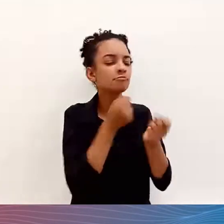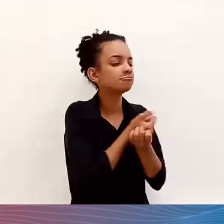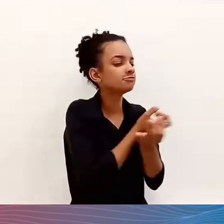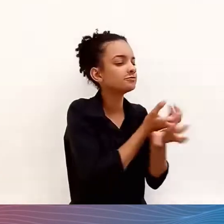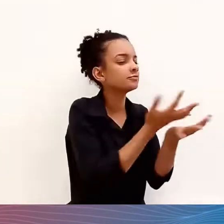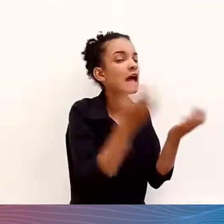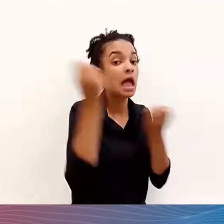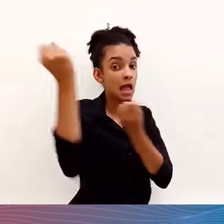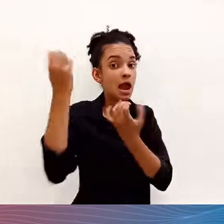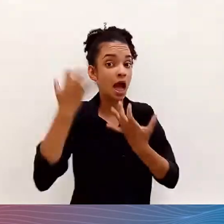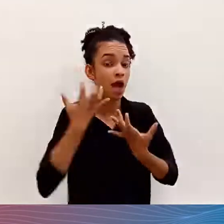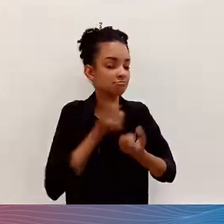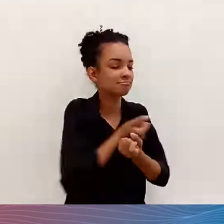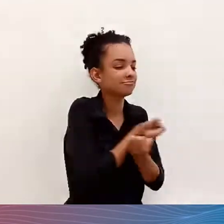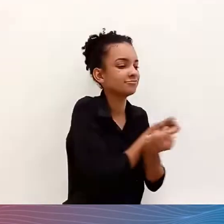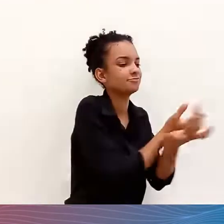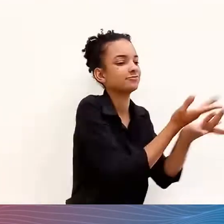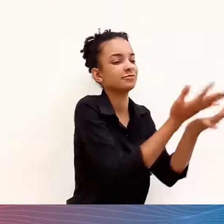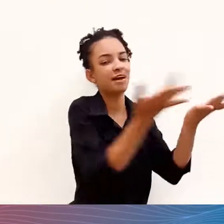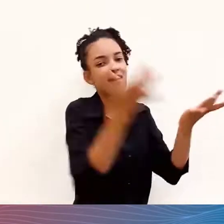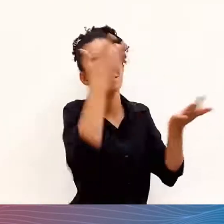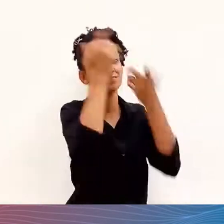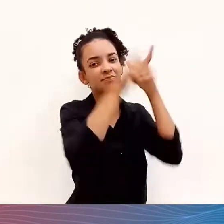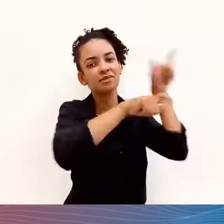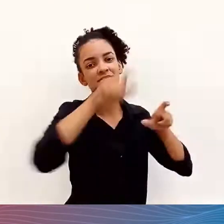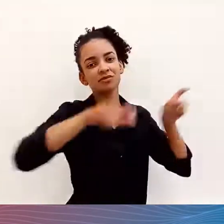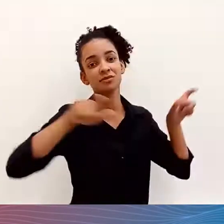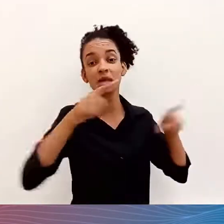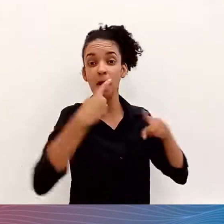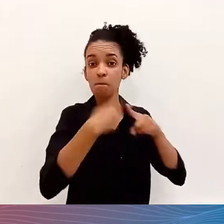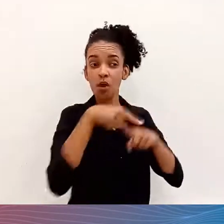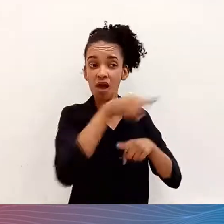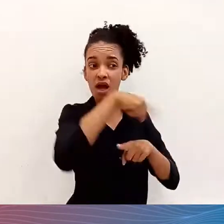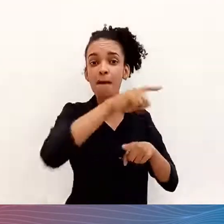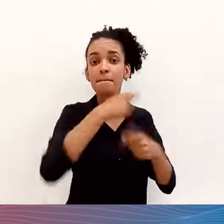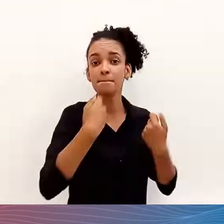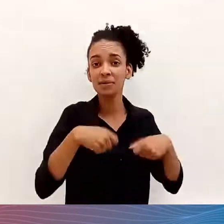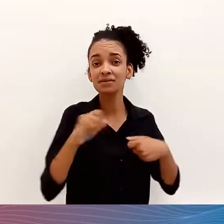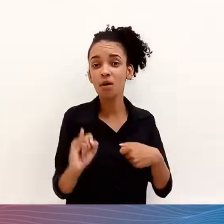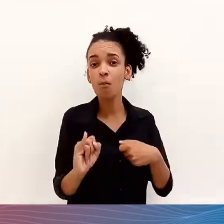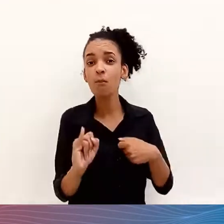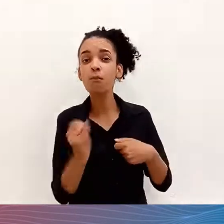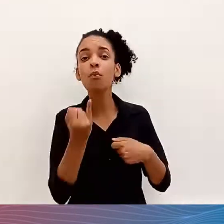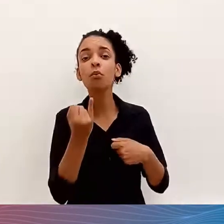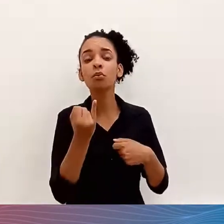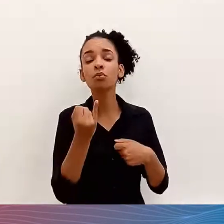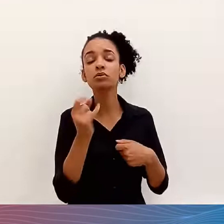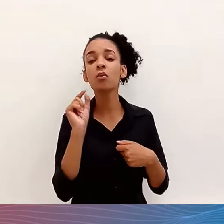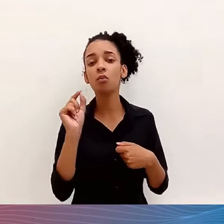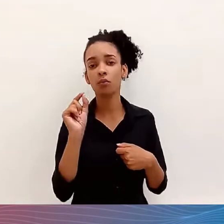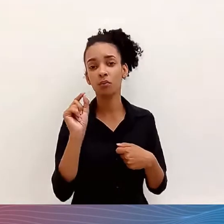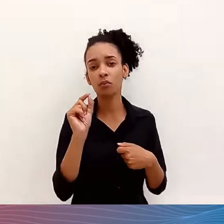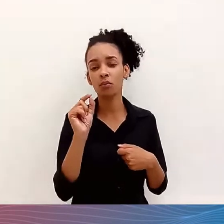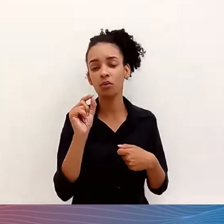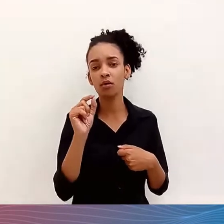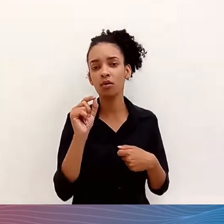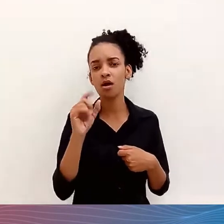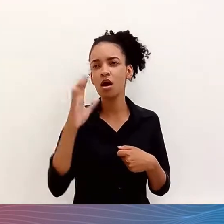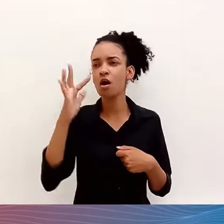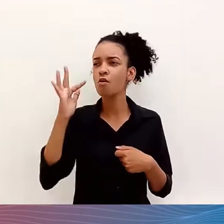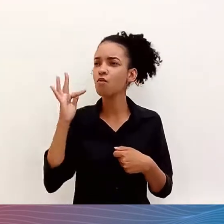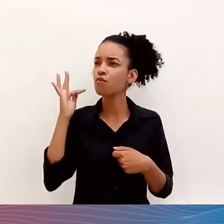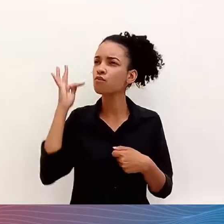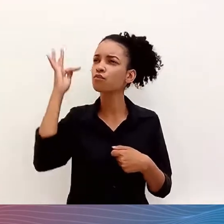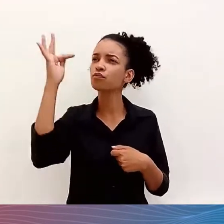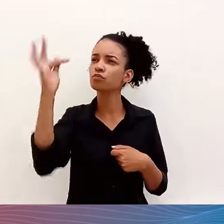pessoas precisam ter oportunidade de um dia ter encontrado você como um